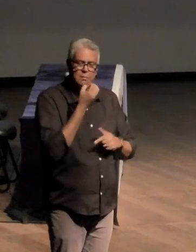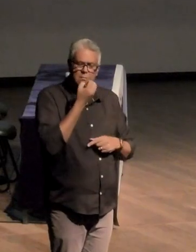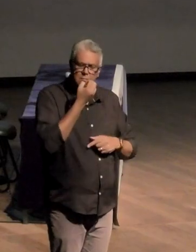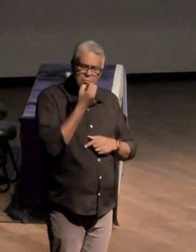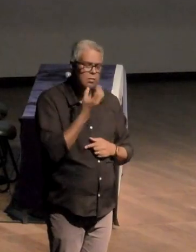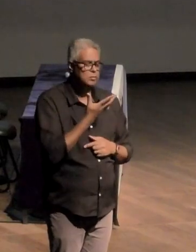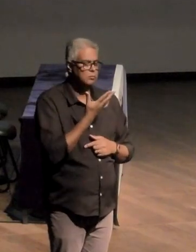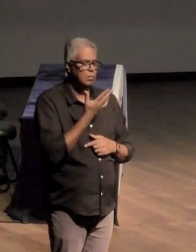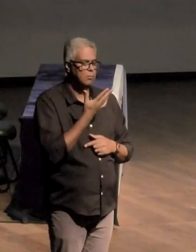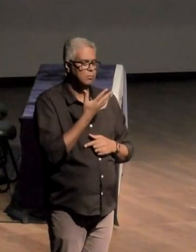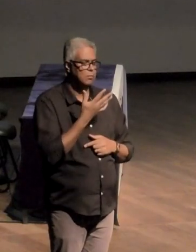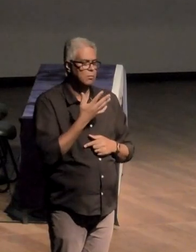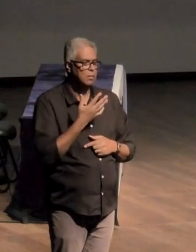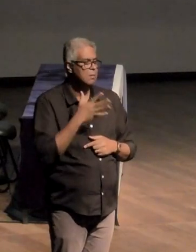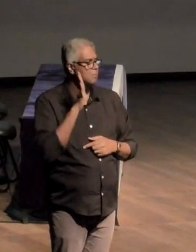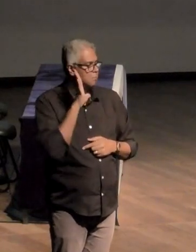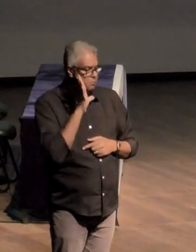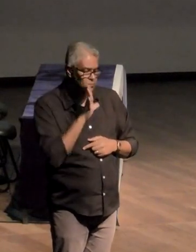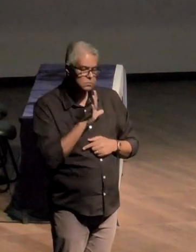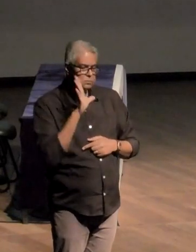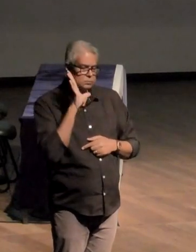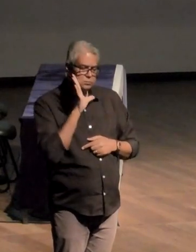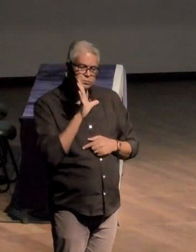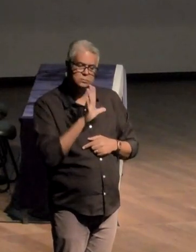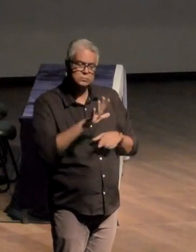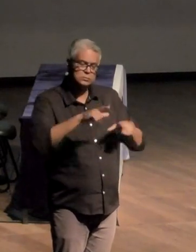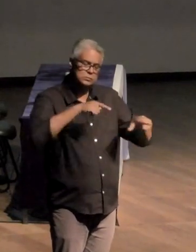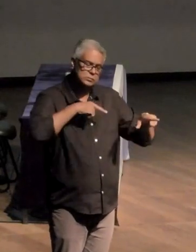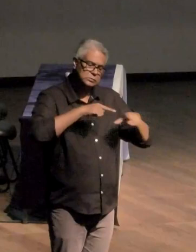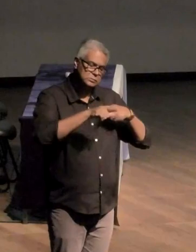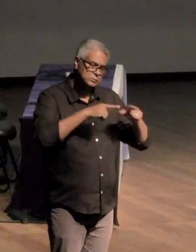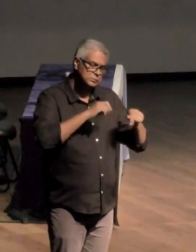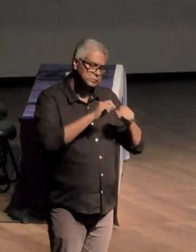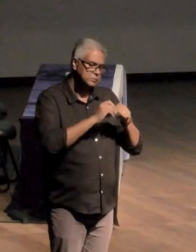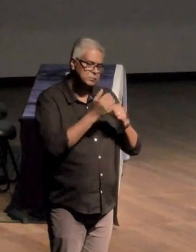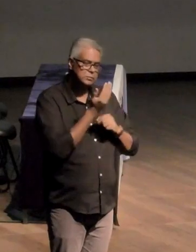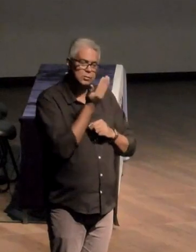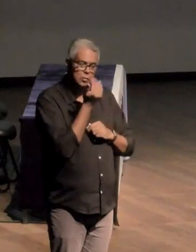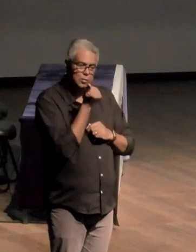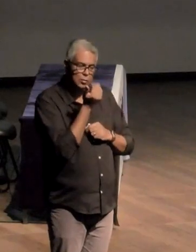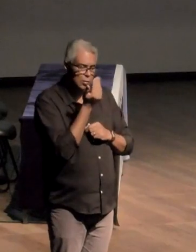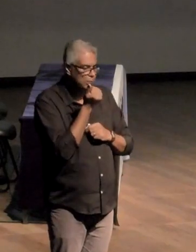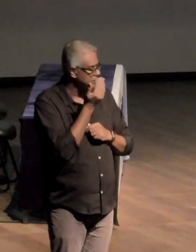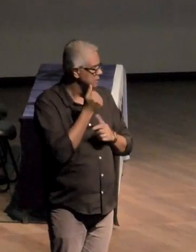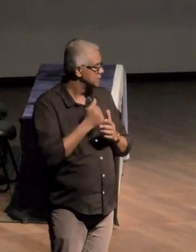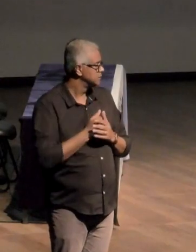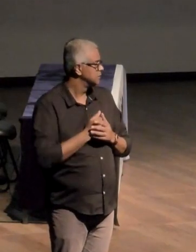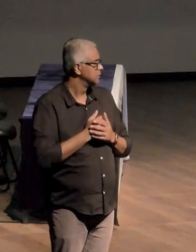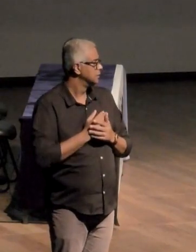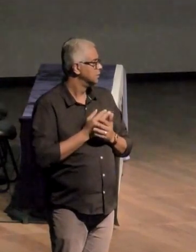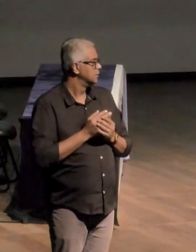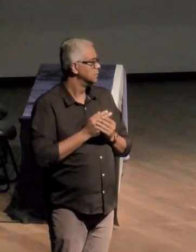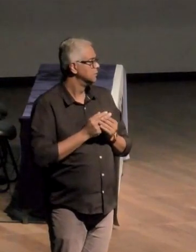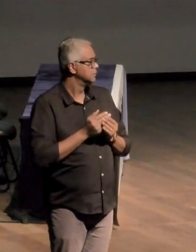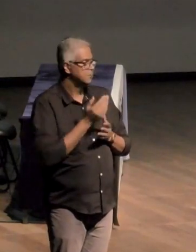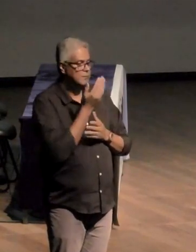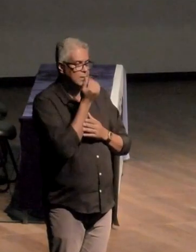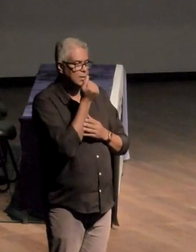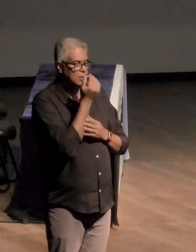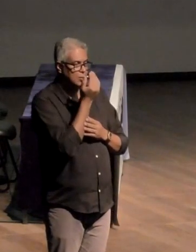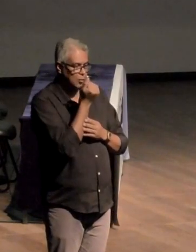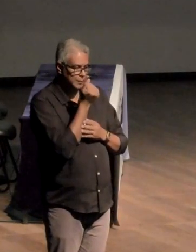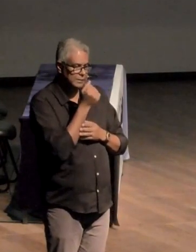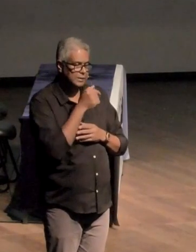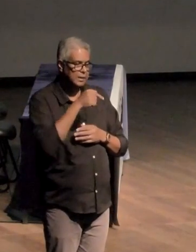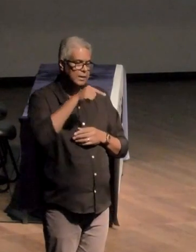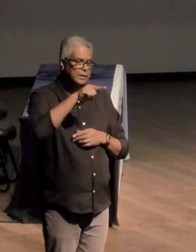é um trabalho que ela fez sobre as comidas como é que é o nome do livro gente é comida de Quilombo